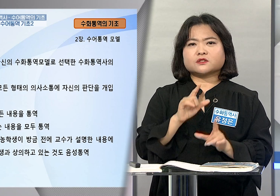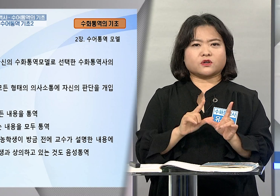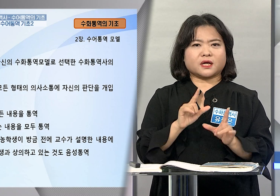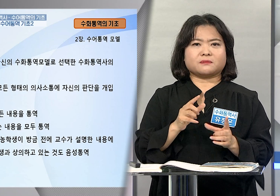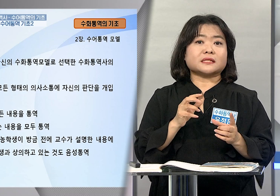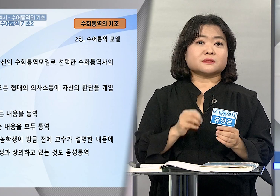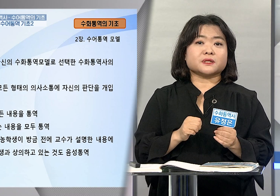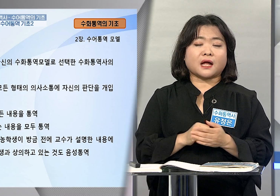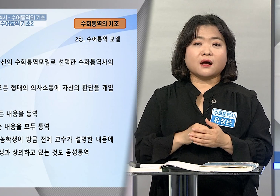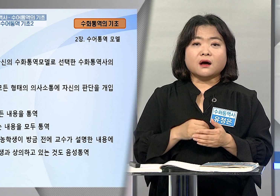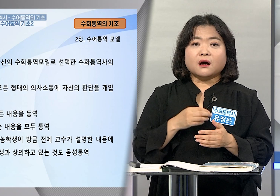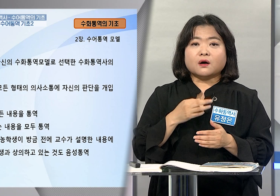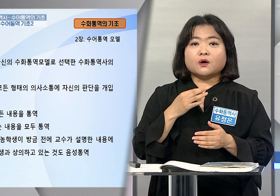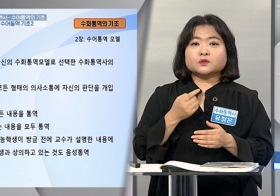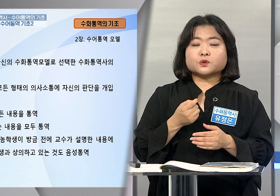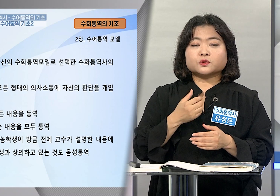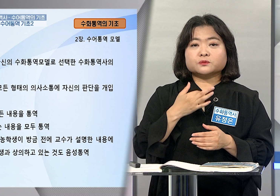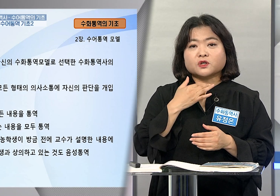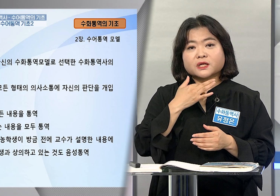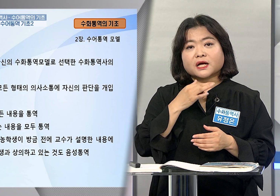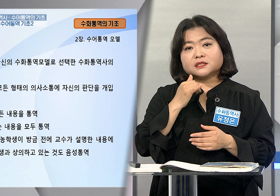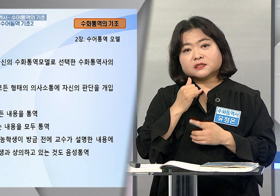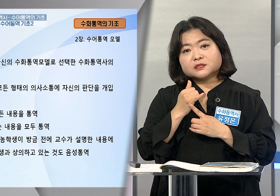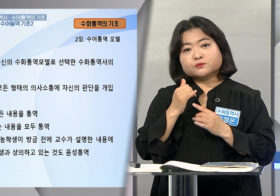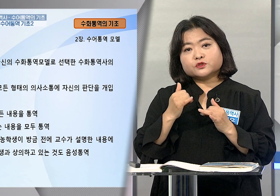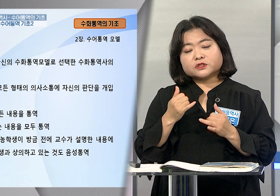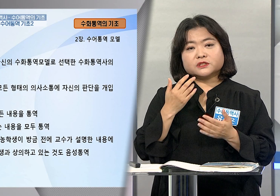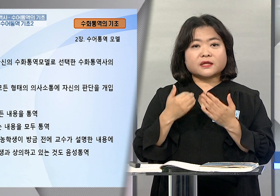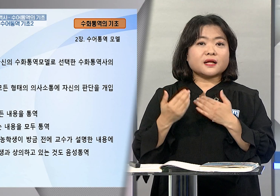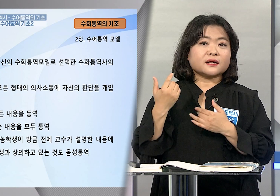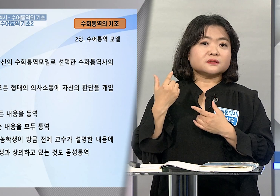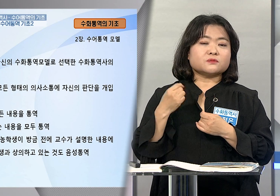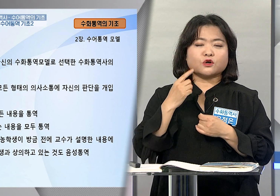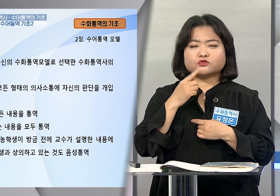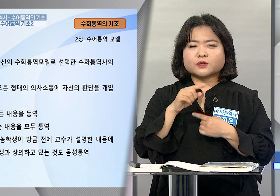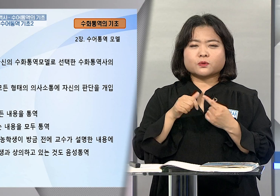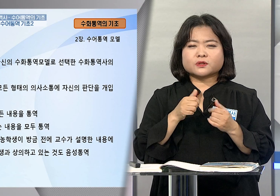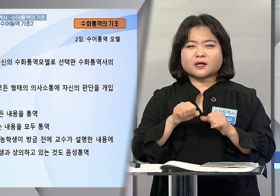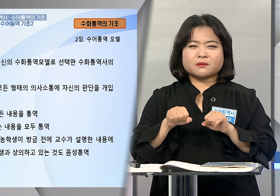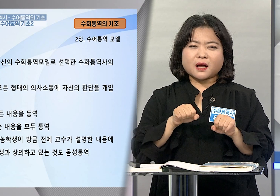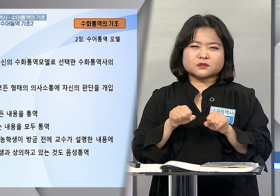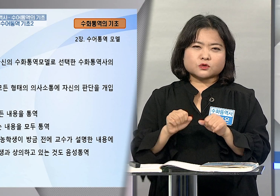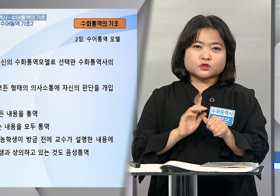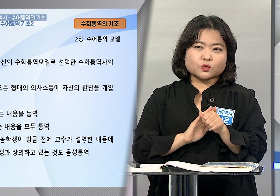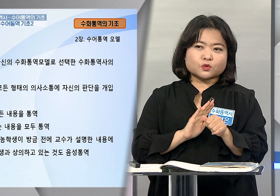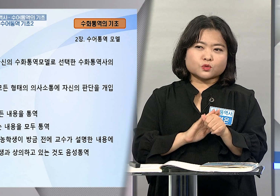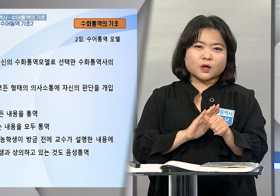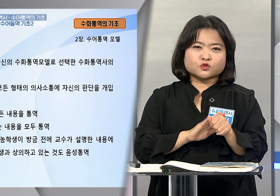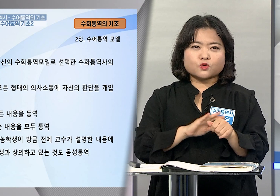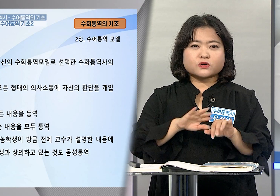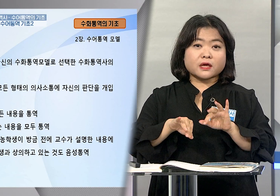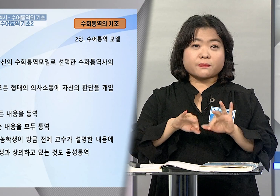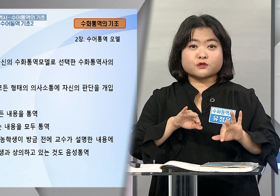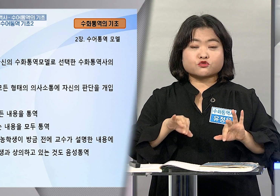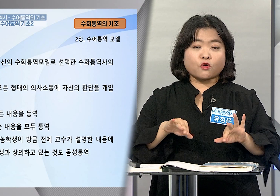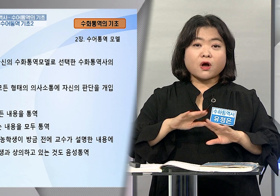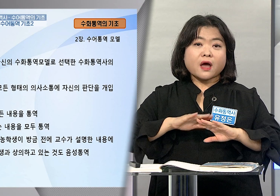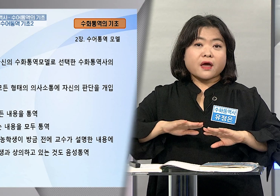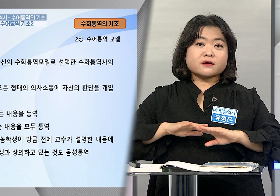경향이 많습니다. 조금 연세가 있으신 분들 옛날 같으면 수화통역사가 막 적극적으로 도와주고 개입해주고